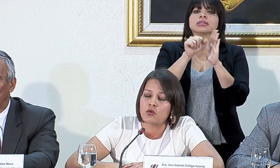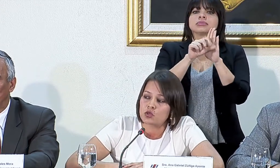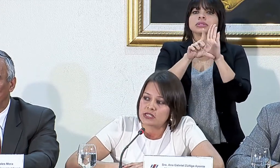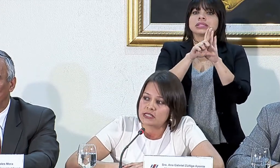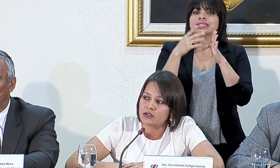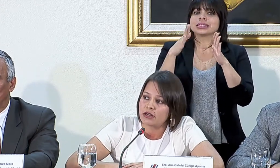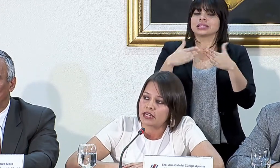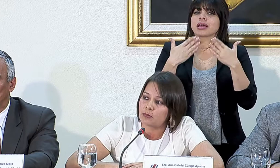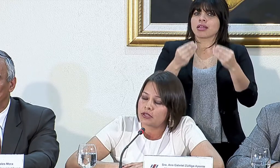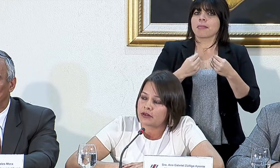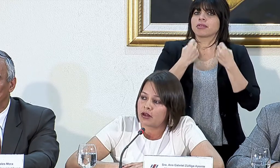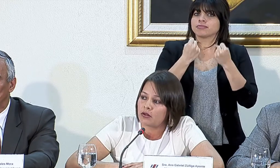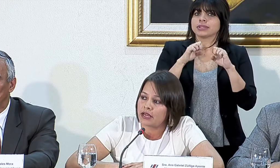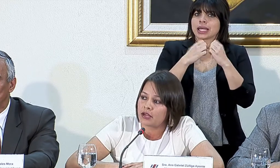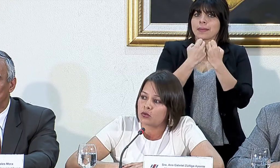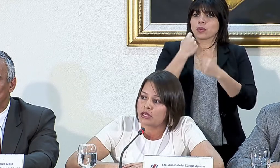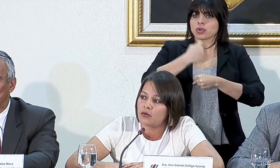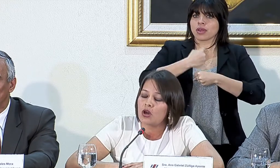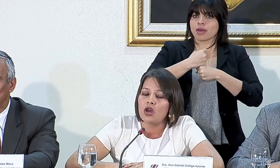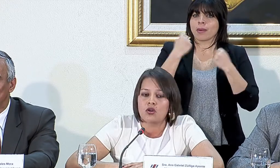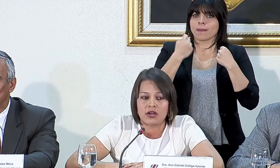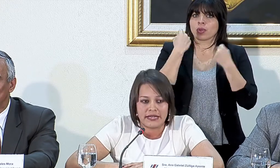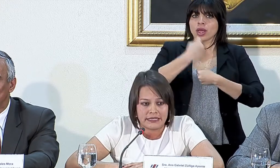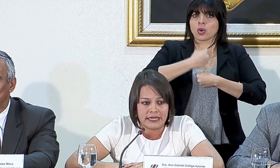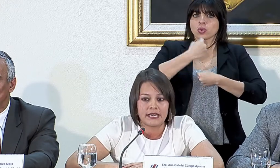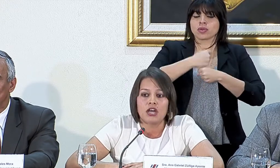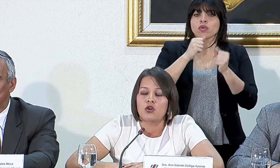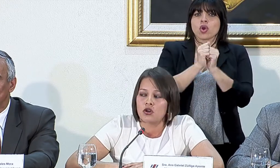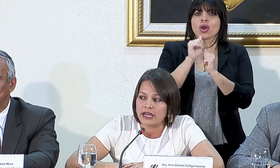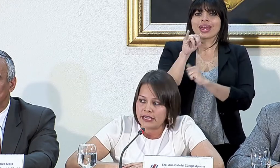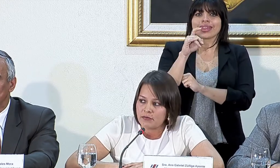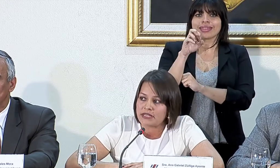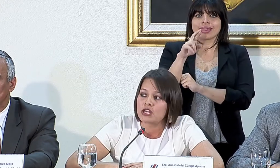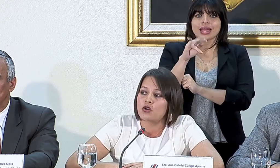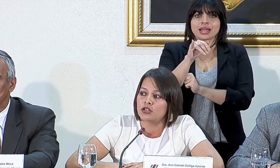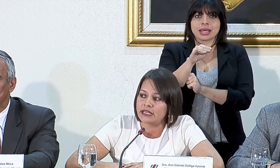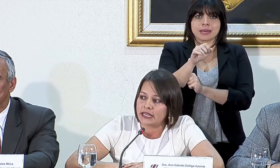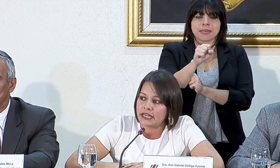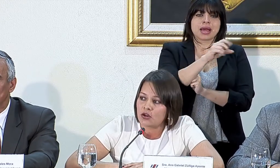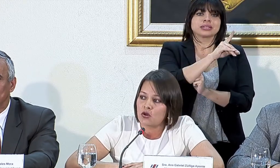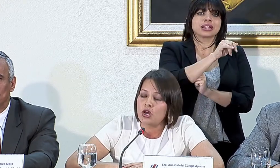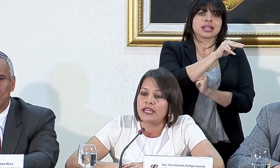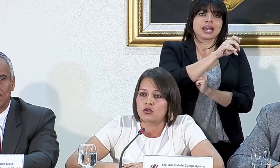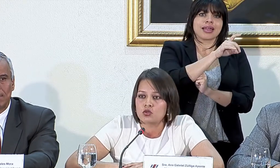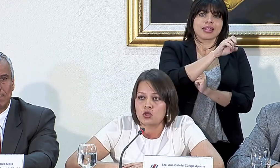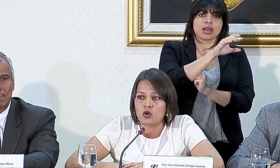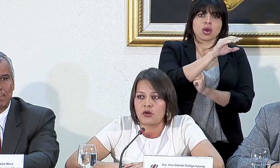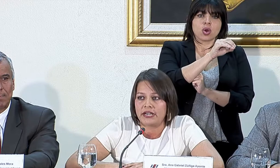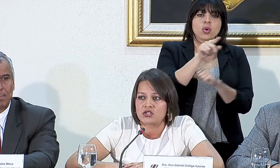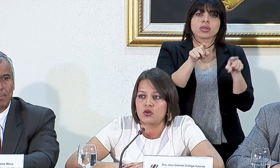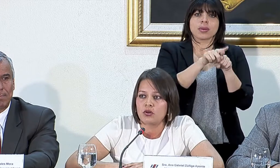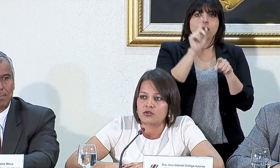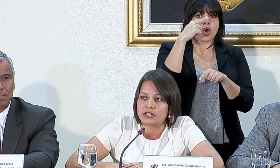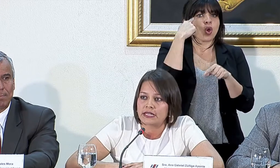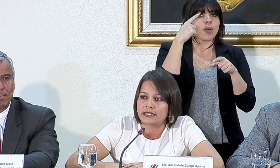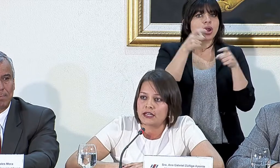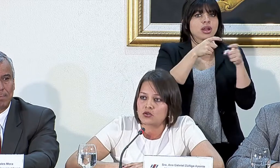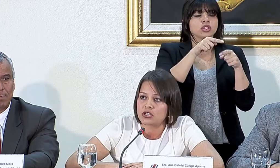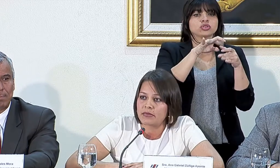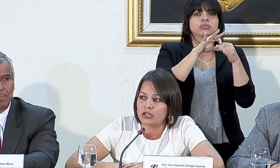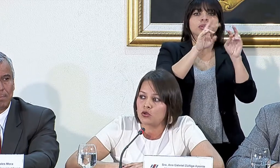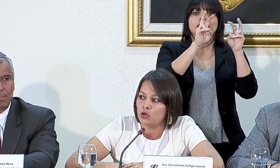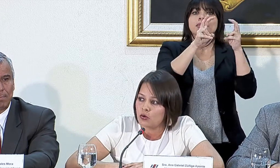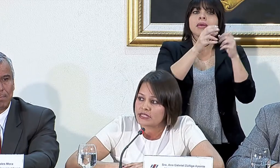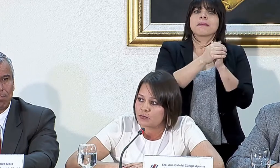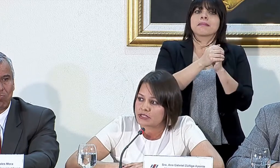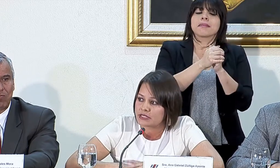estamos robusteciendo el equipo de trabajo del Ejecutivo con el INDER, con el IMAS, con DINADECO, incluso con Gobernación cuando se trata de los